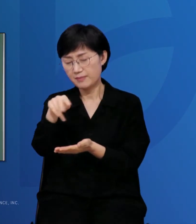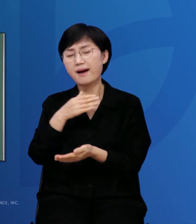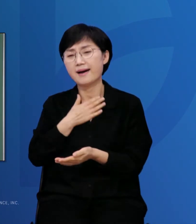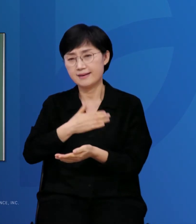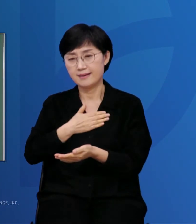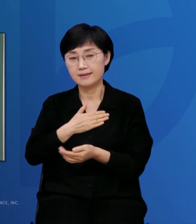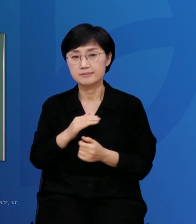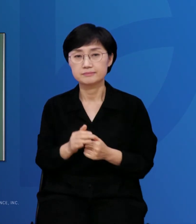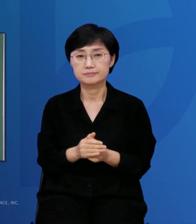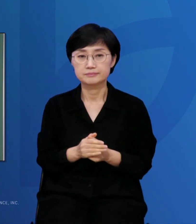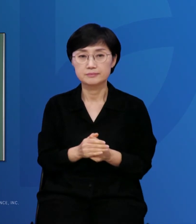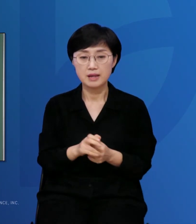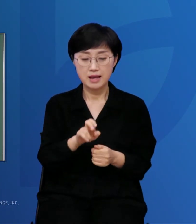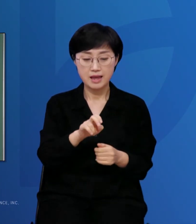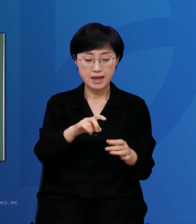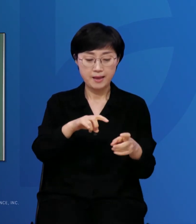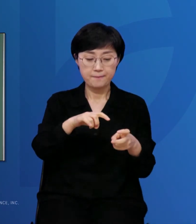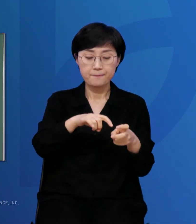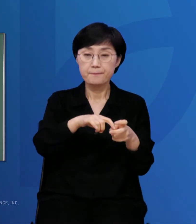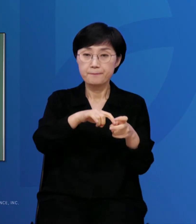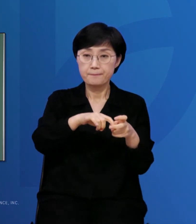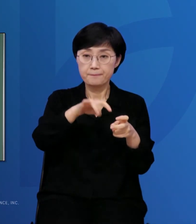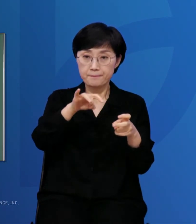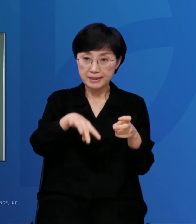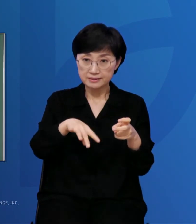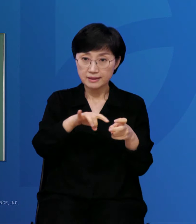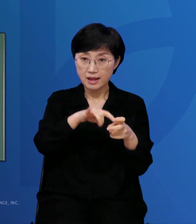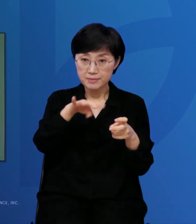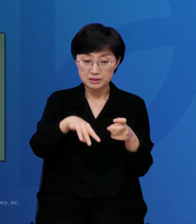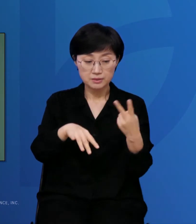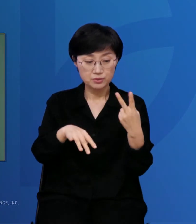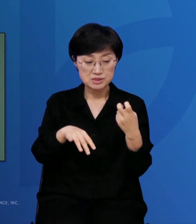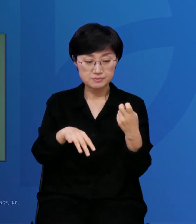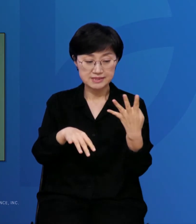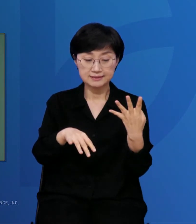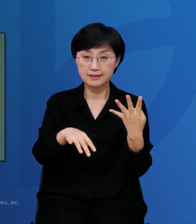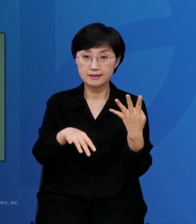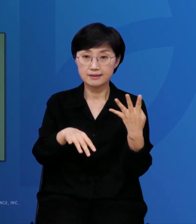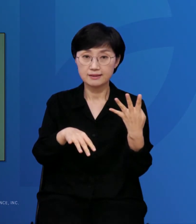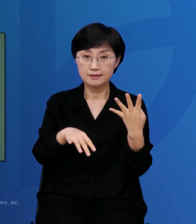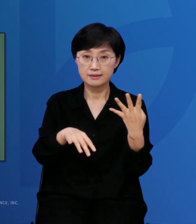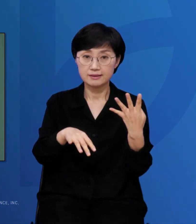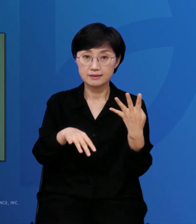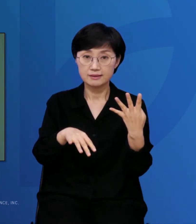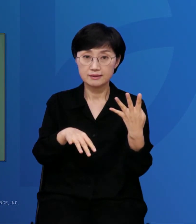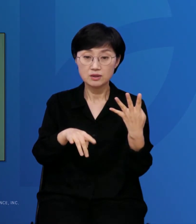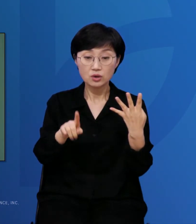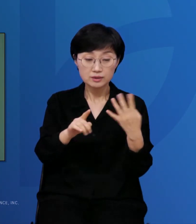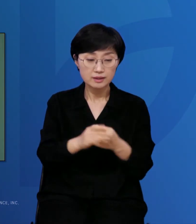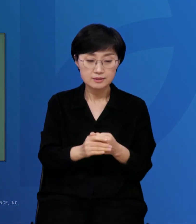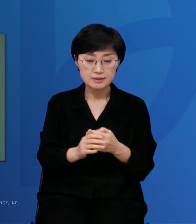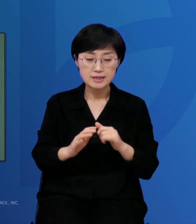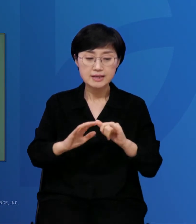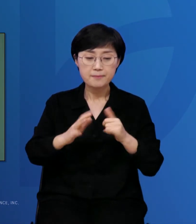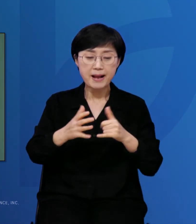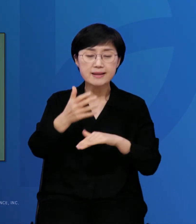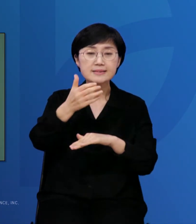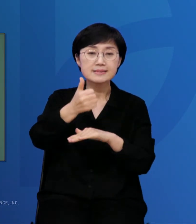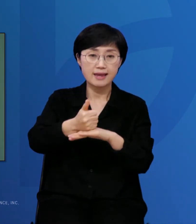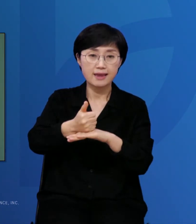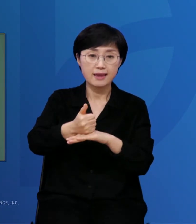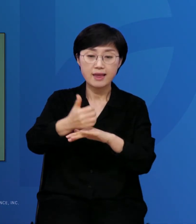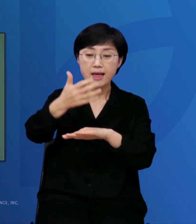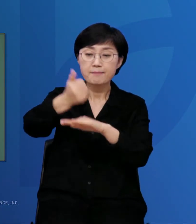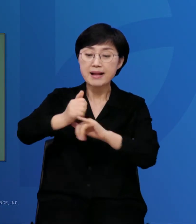예수他也深知这一点. 마태복음 24장에 보면은 나중에 마지막 때 되면 이